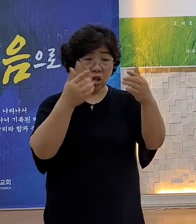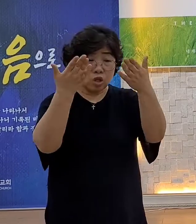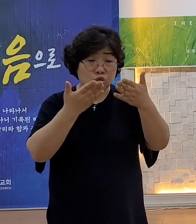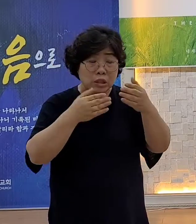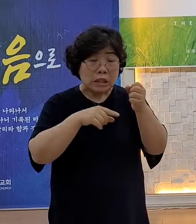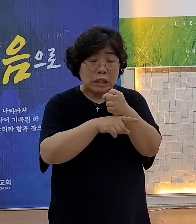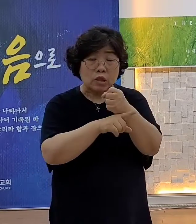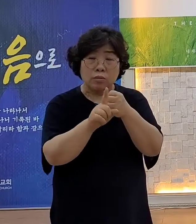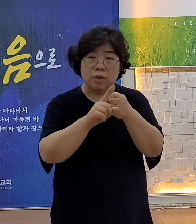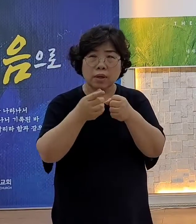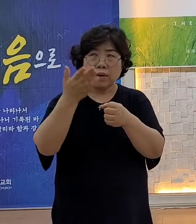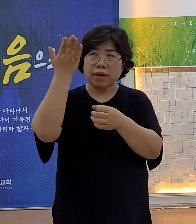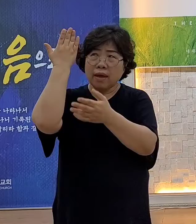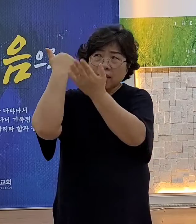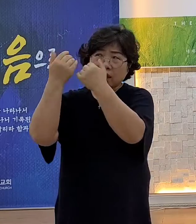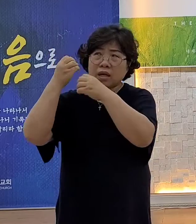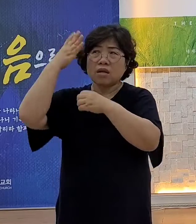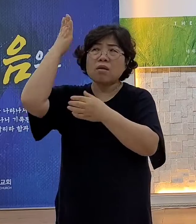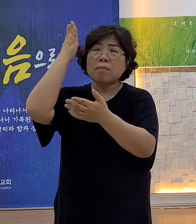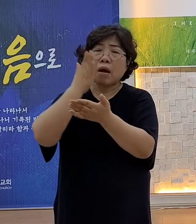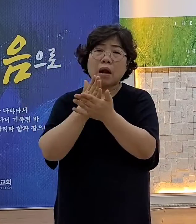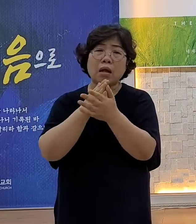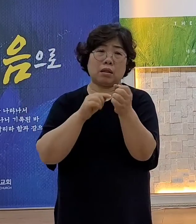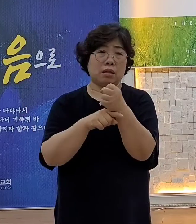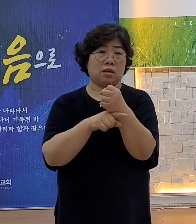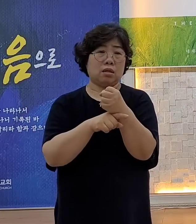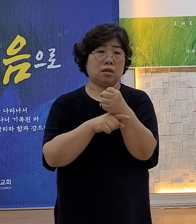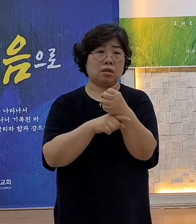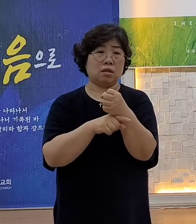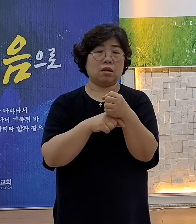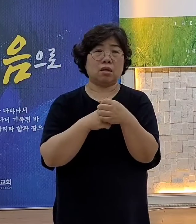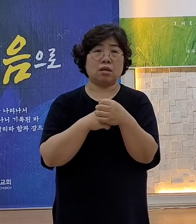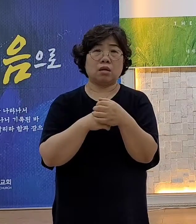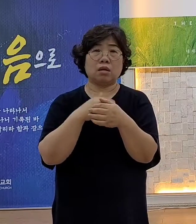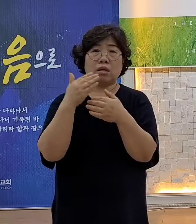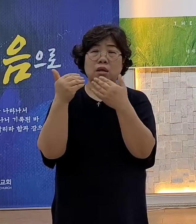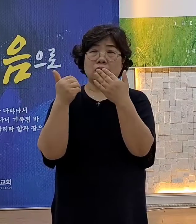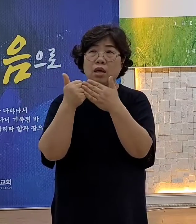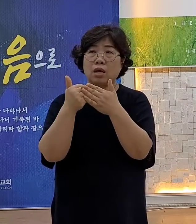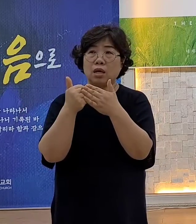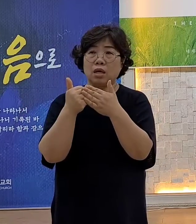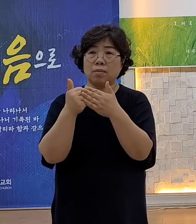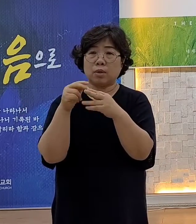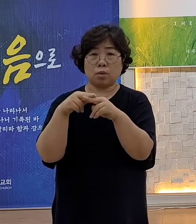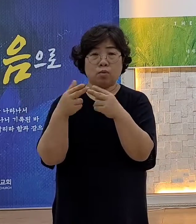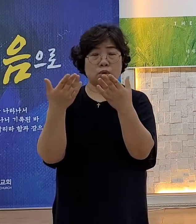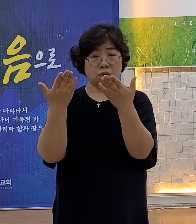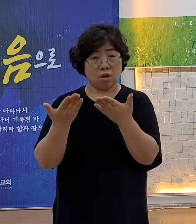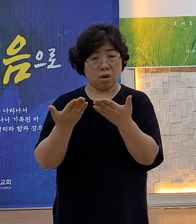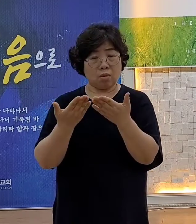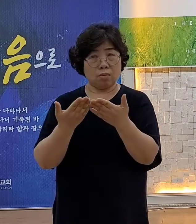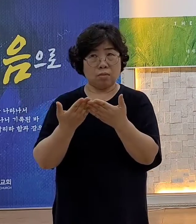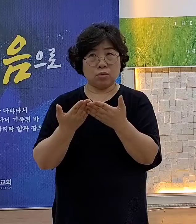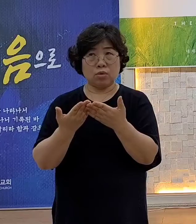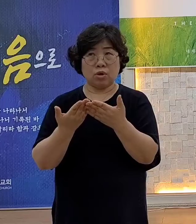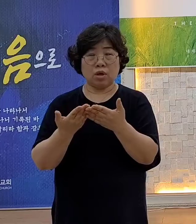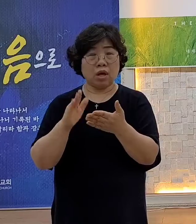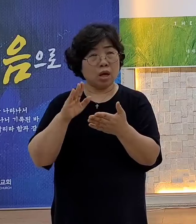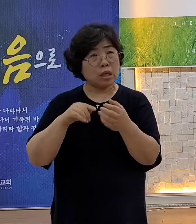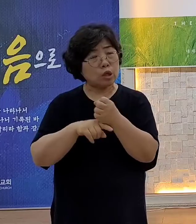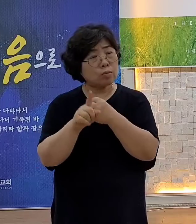과거를 잊지 말라고 주신 하나님께서 주신 귀한 절기다. 그러니까 과거를 잊지 말라 이